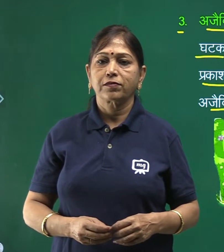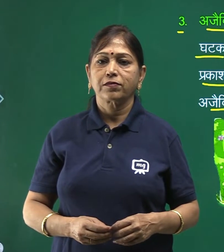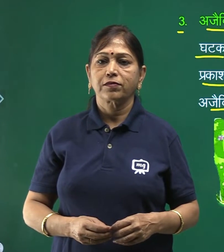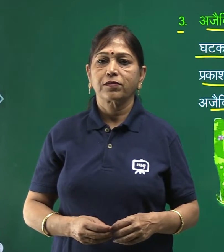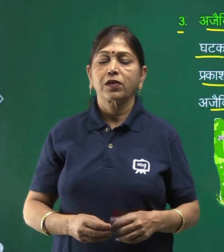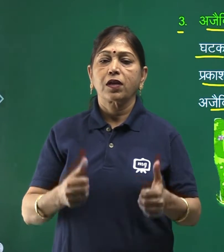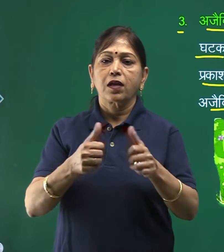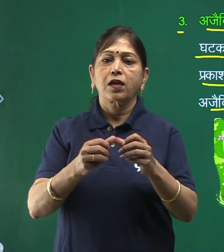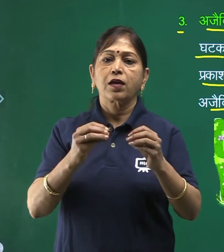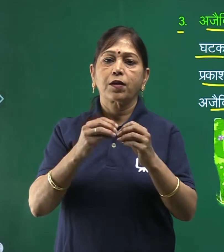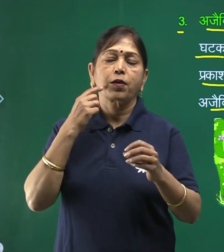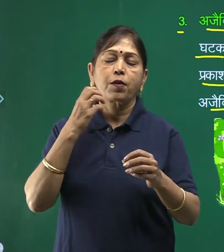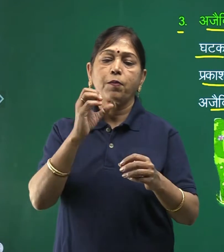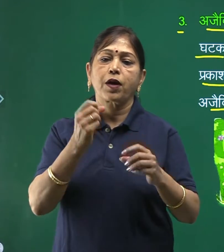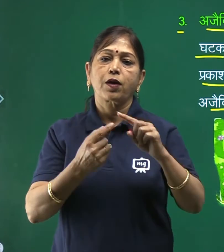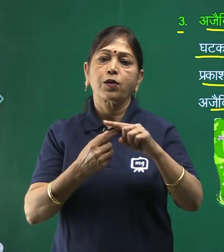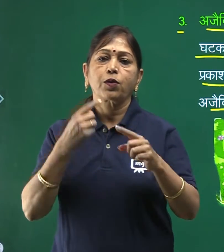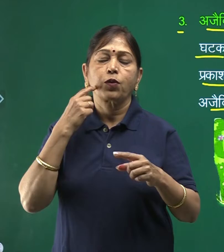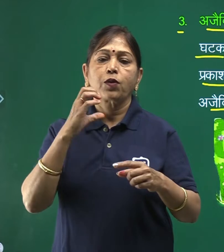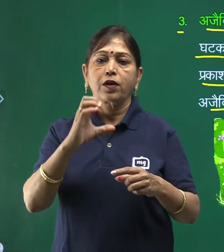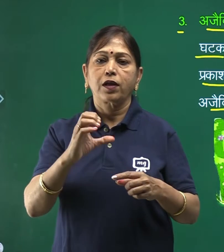अजैविक घटक बनाते हैं।